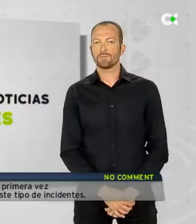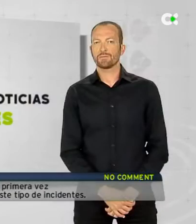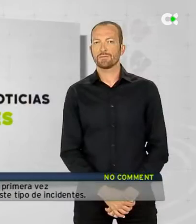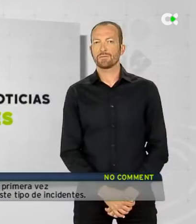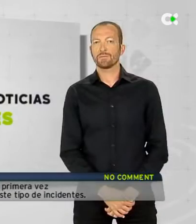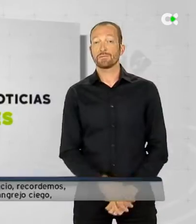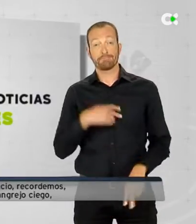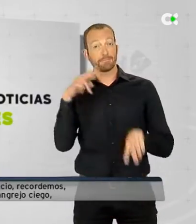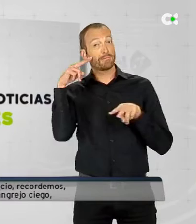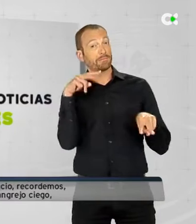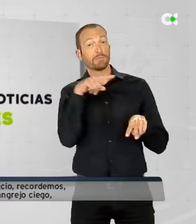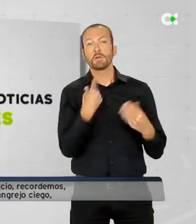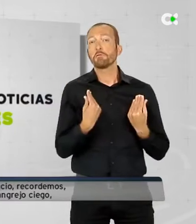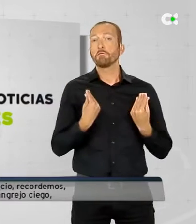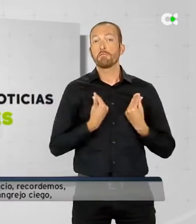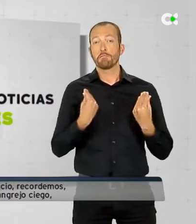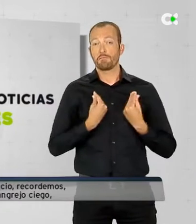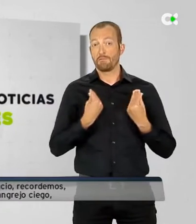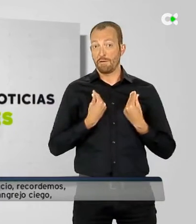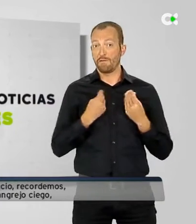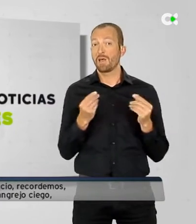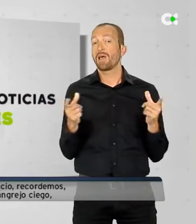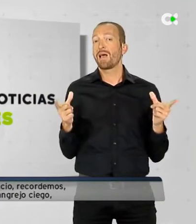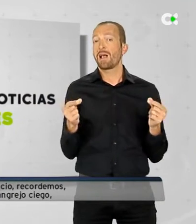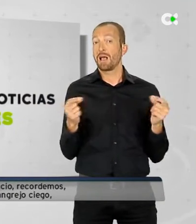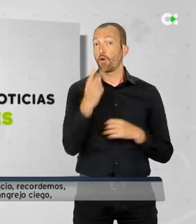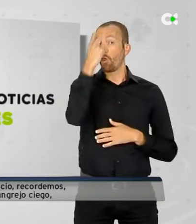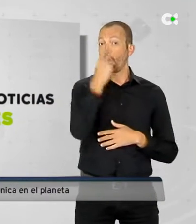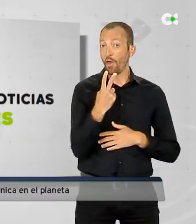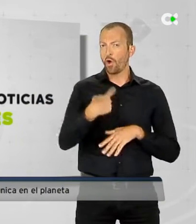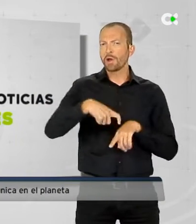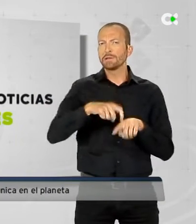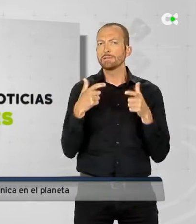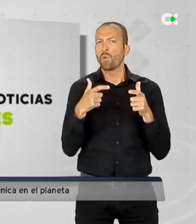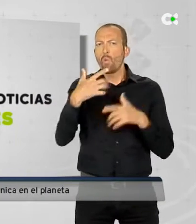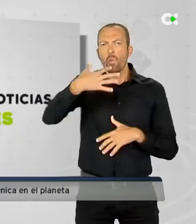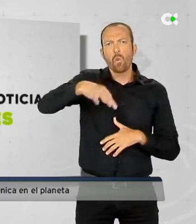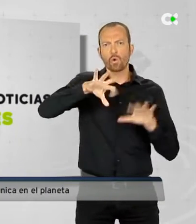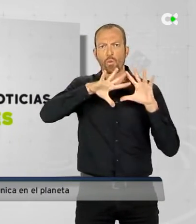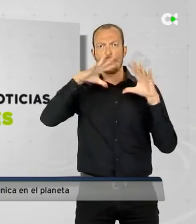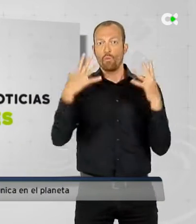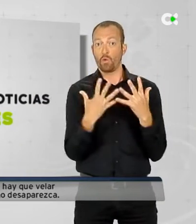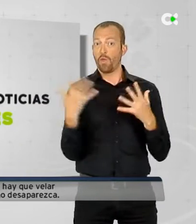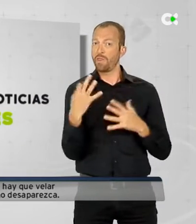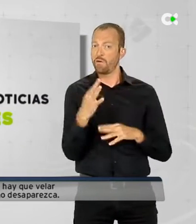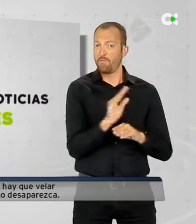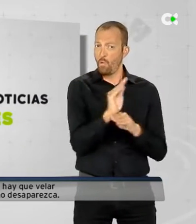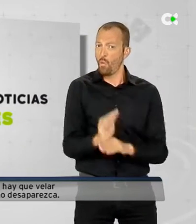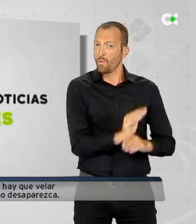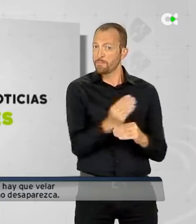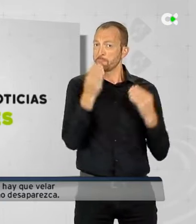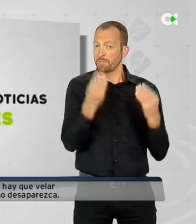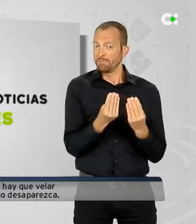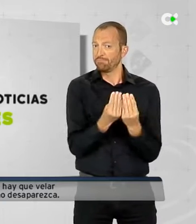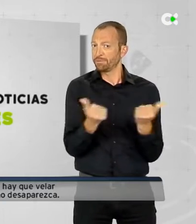Oiga. En este espacio, recordemos, vive el cangrejo ciego, una especie única en el planeta por la que hay que velar para